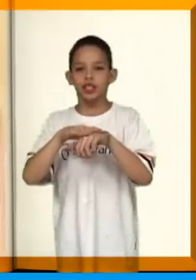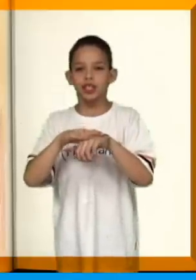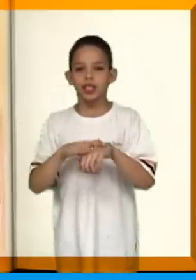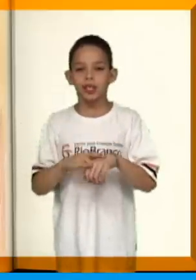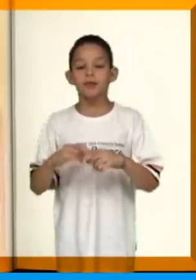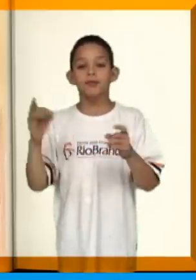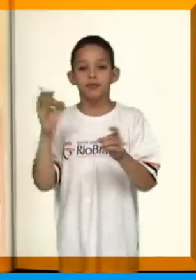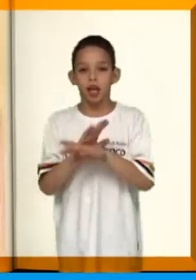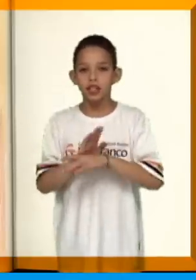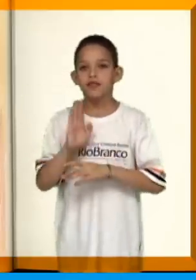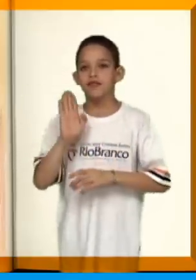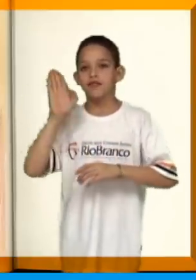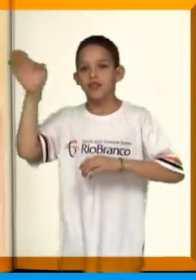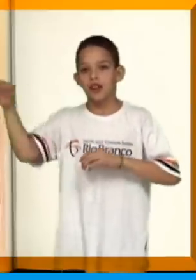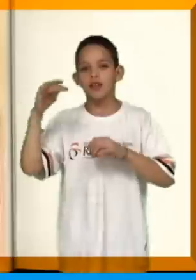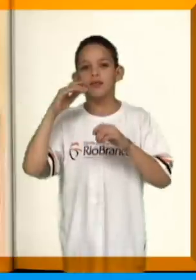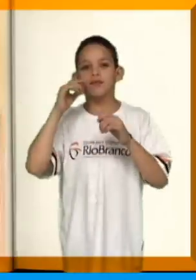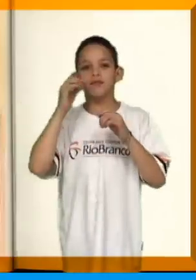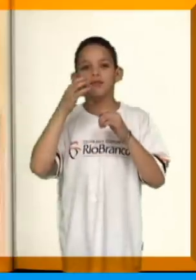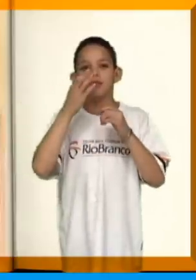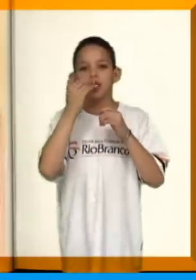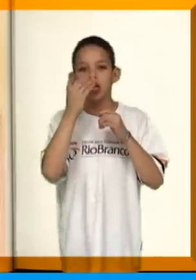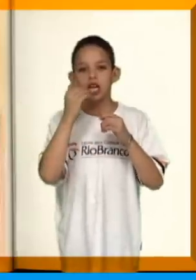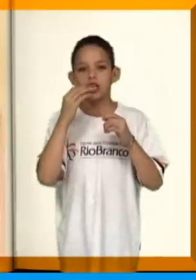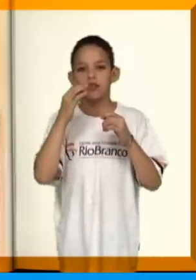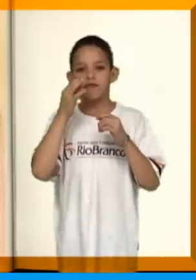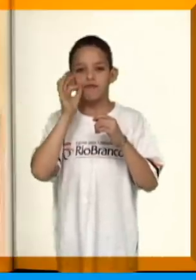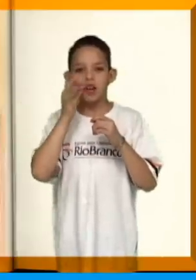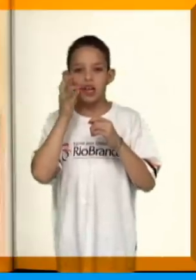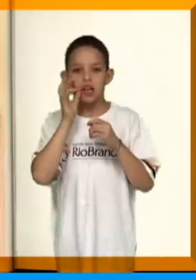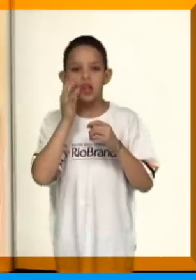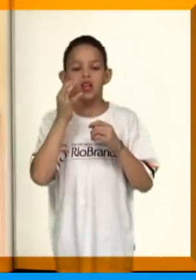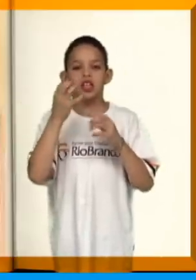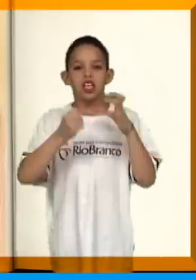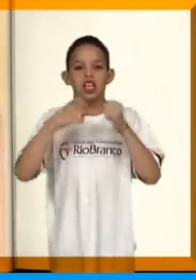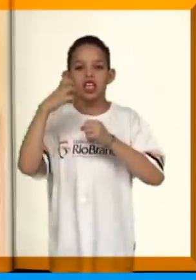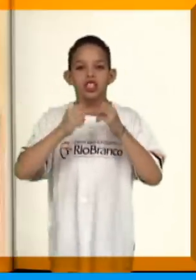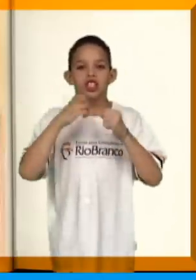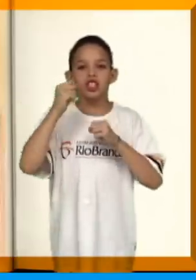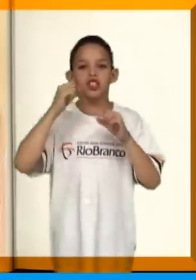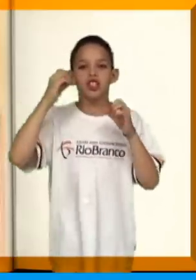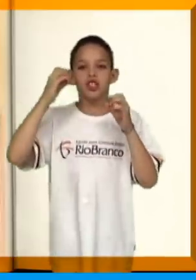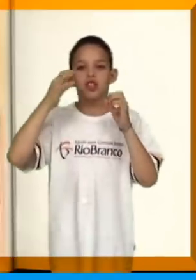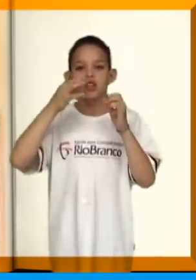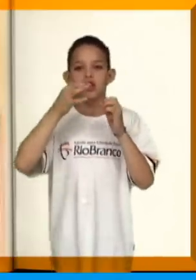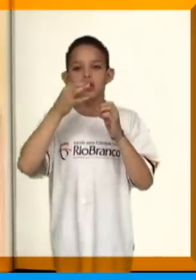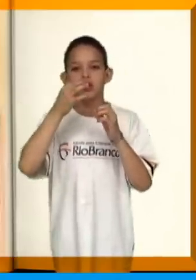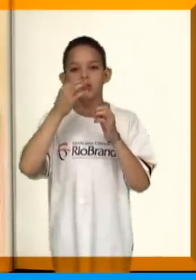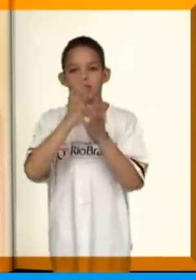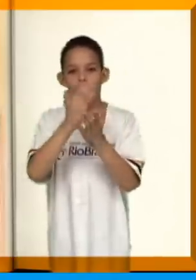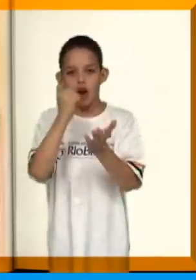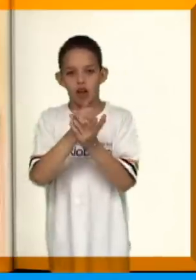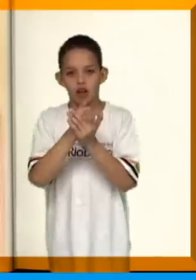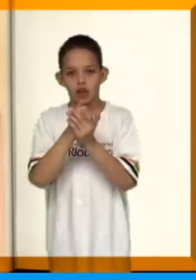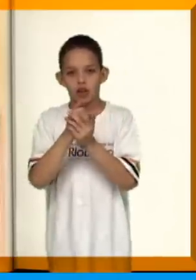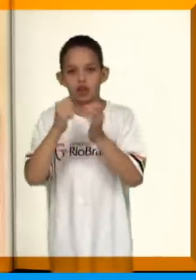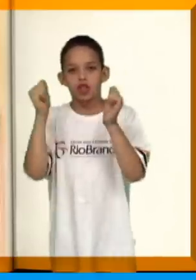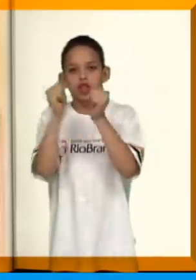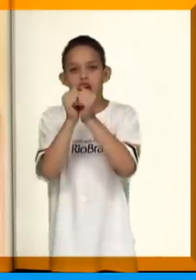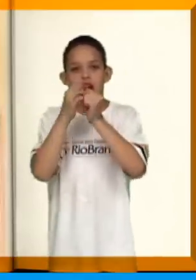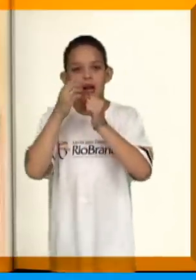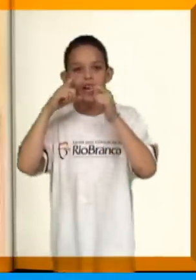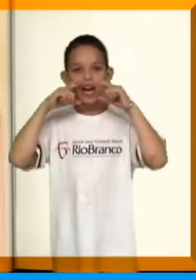Iam para o banheiro fazer as suas necessidades, depois iam tomar o seu café com bolo.